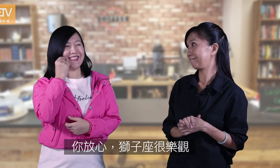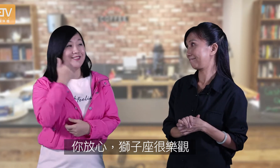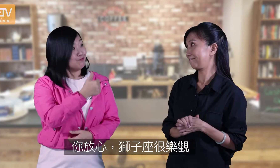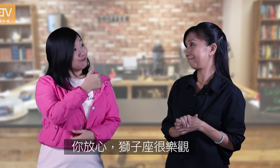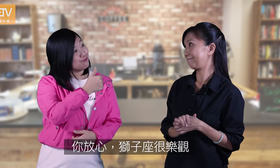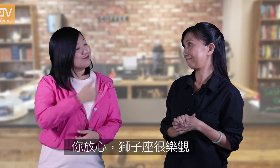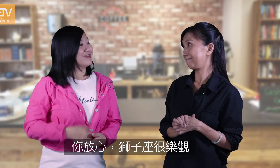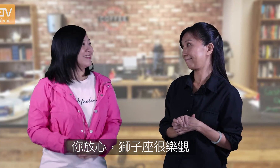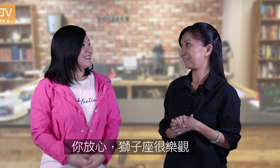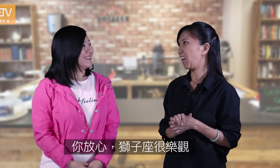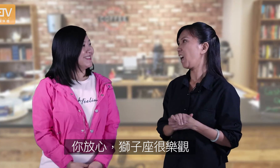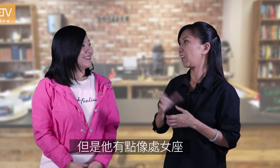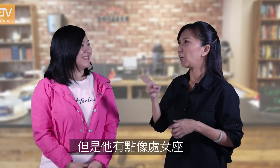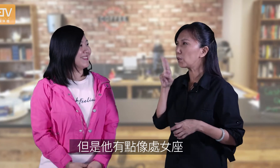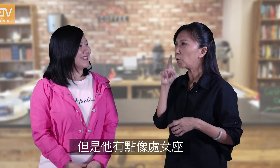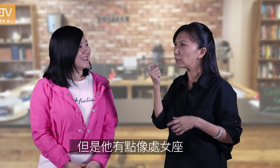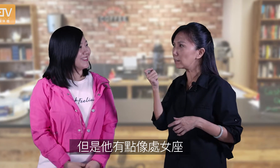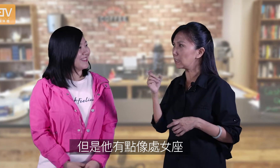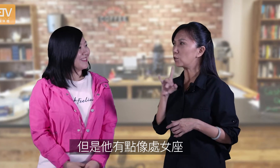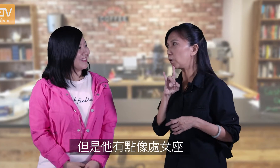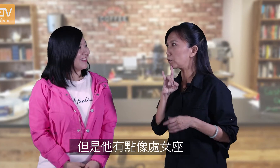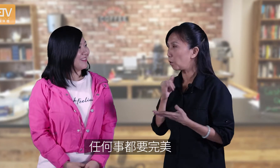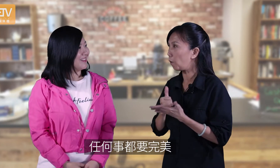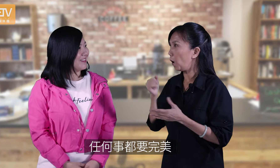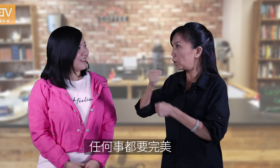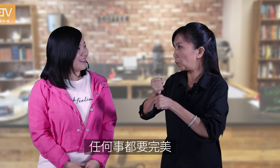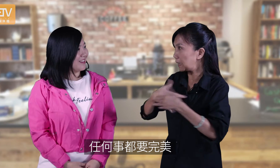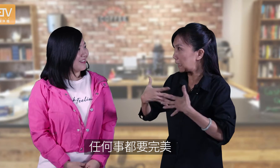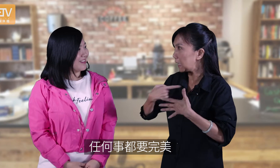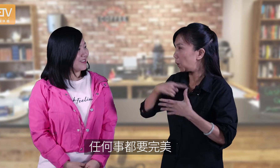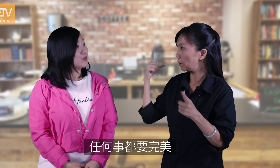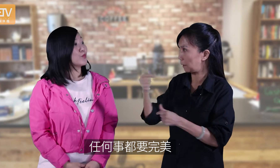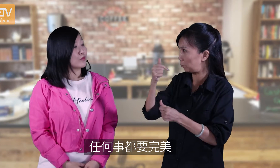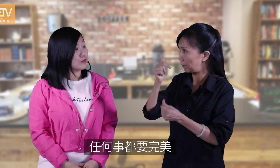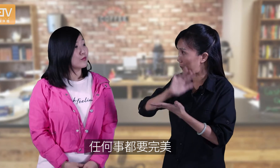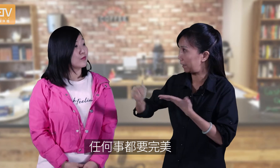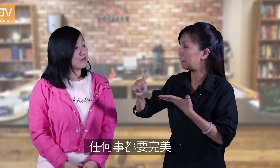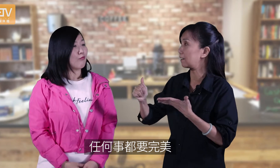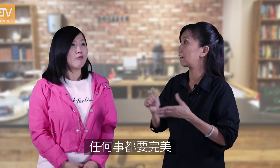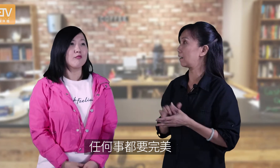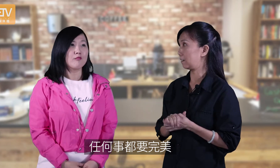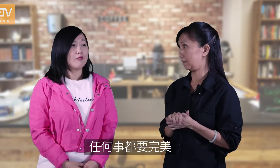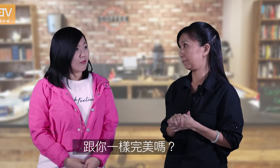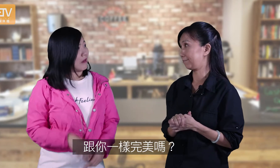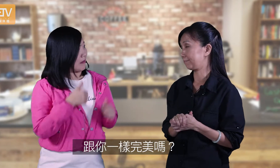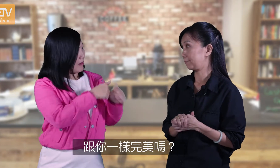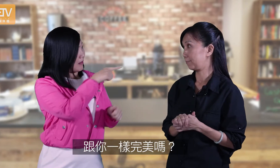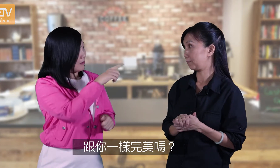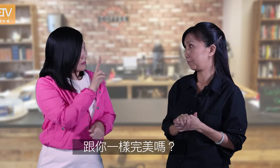噶。 但系我都好少少似处女座啊，佢做事咧要好十全十美噶。 同你一样咁